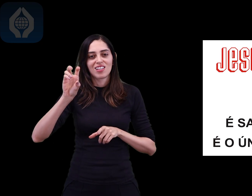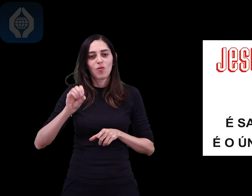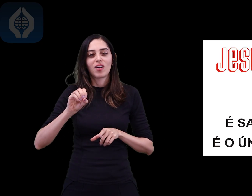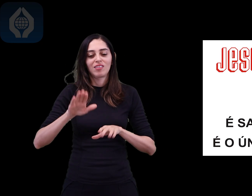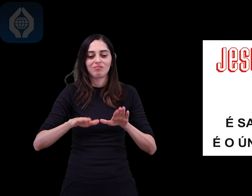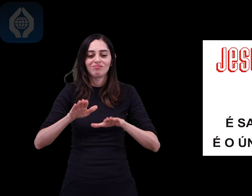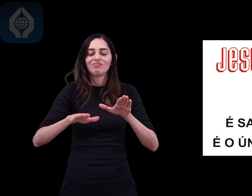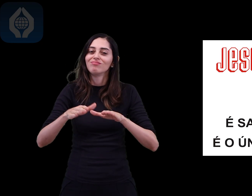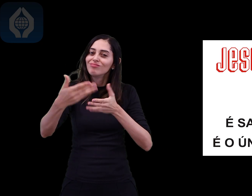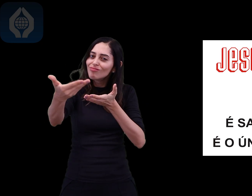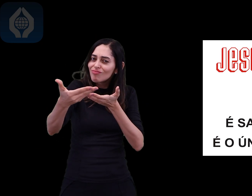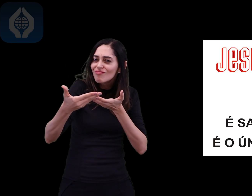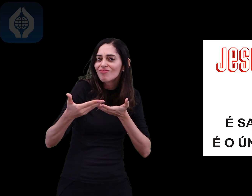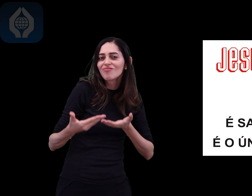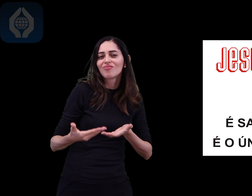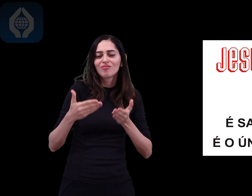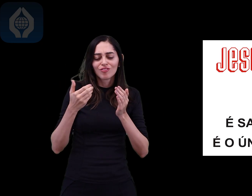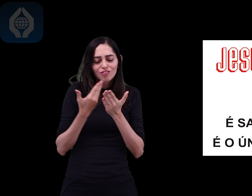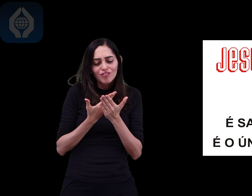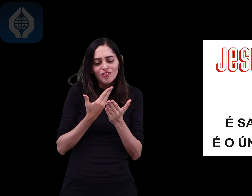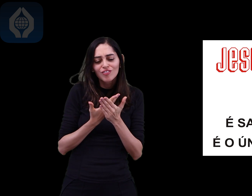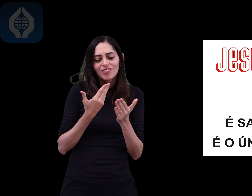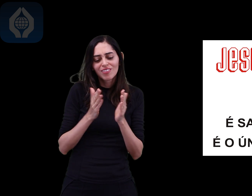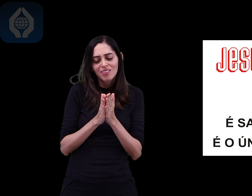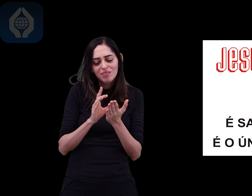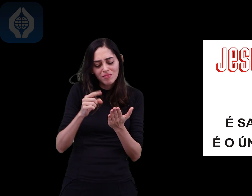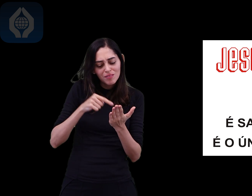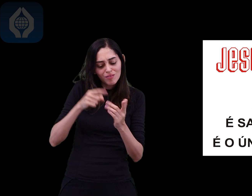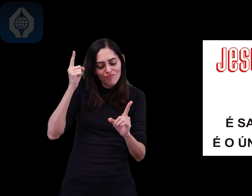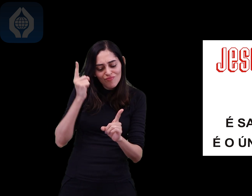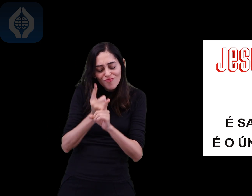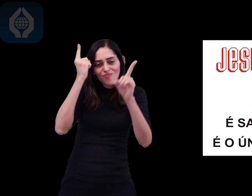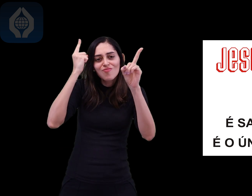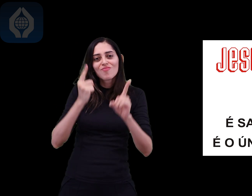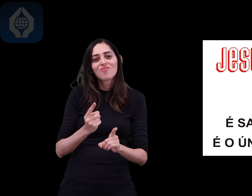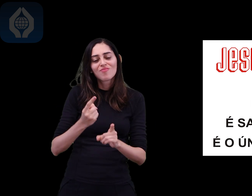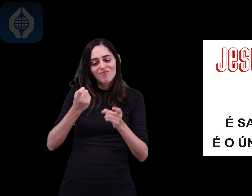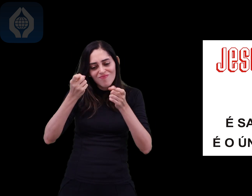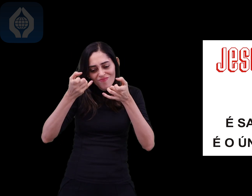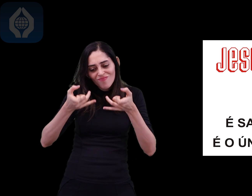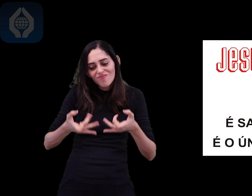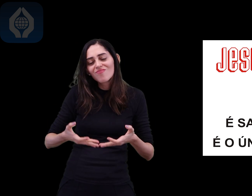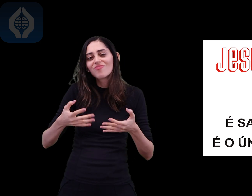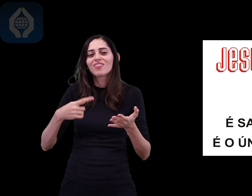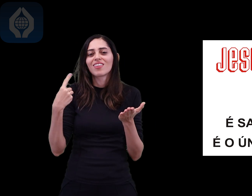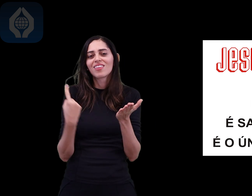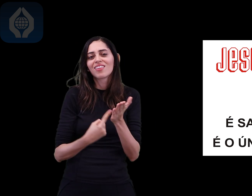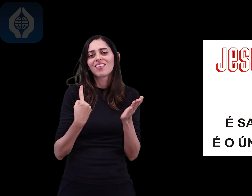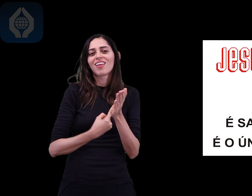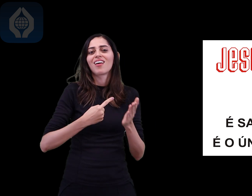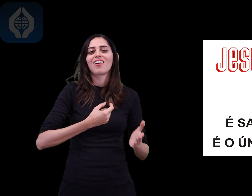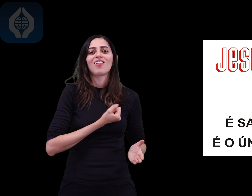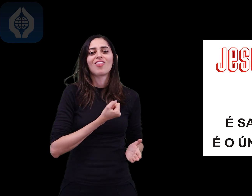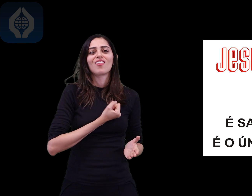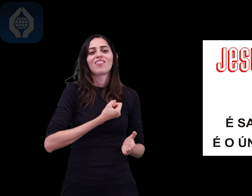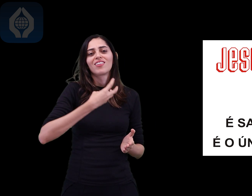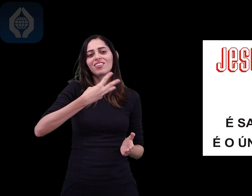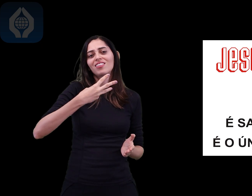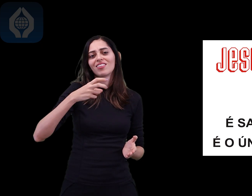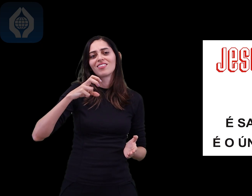estudar a palavra de Deus juntos e descobrir o que ela diz. Conto você no nosso 35º passo dessa jornada